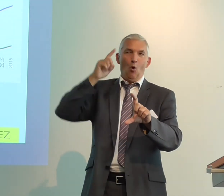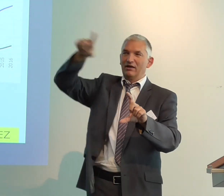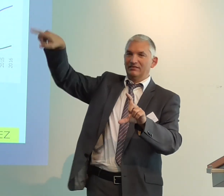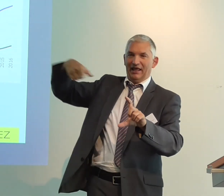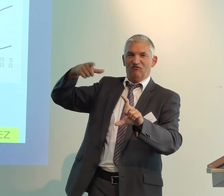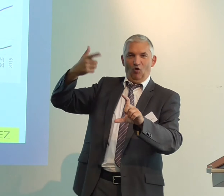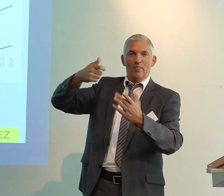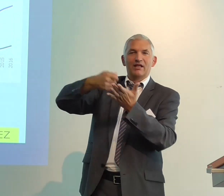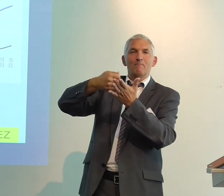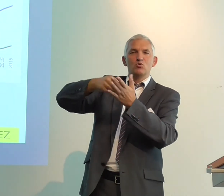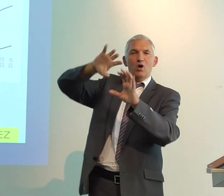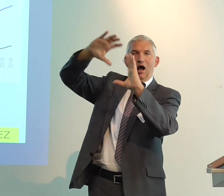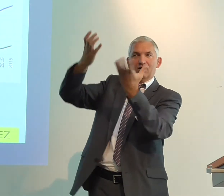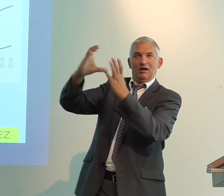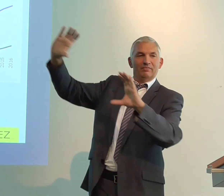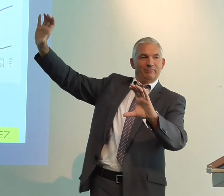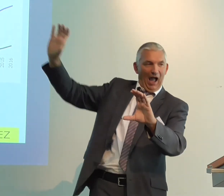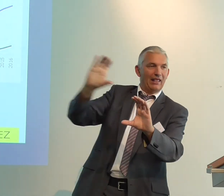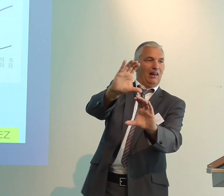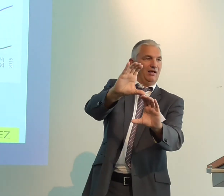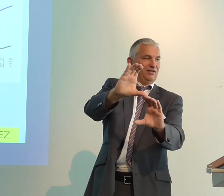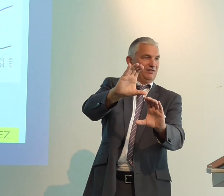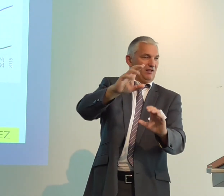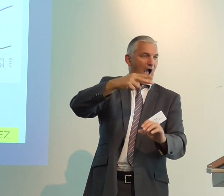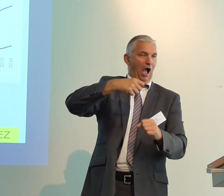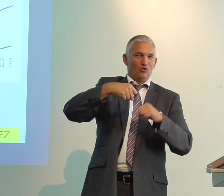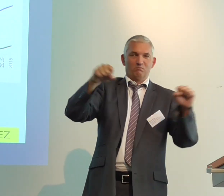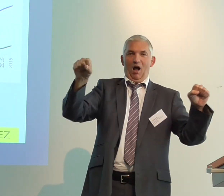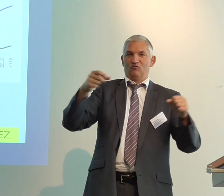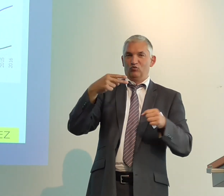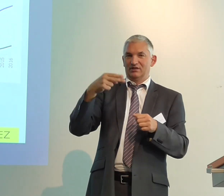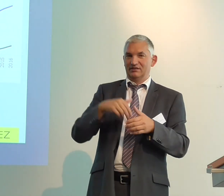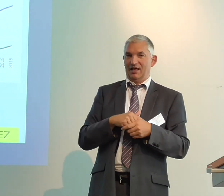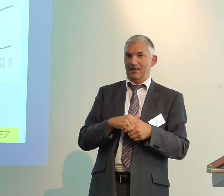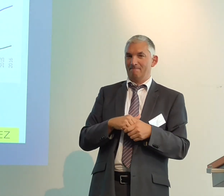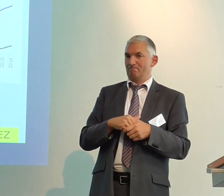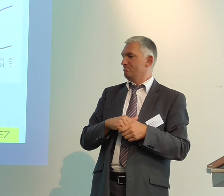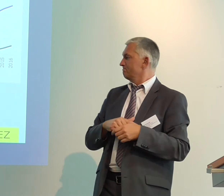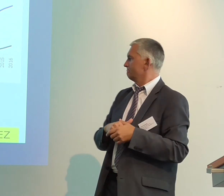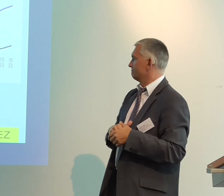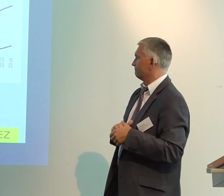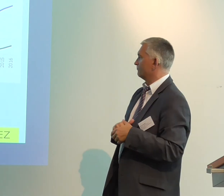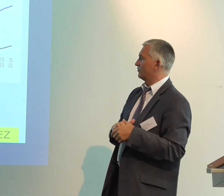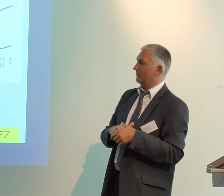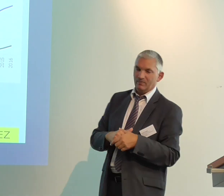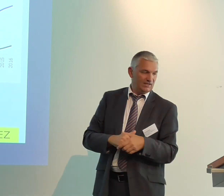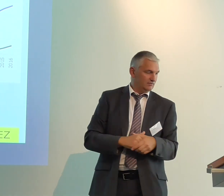Fernsehen mit Untertiteln genießen können und die ja auch Gebühren zahlen, müssten den Rest aufbringen, um eben die Untertitelquote entsprechend zu